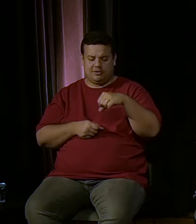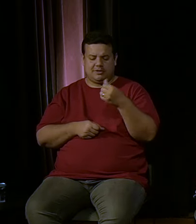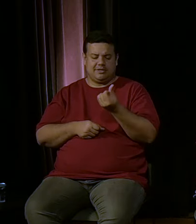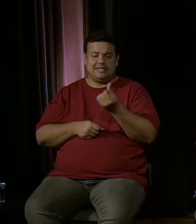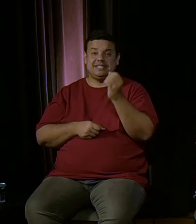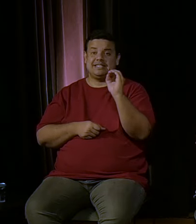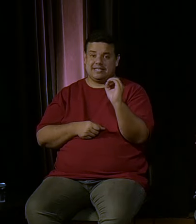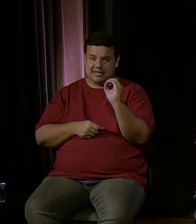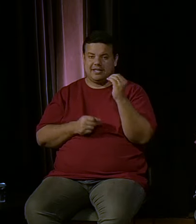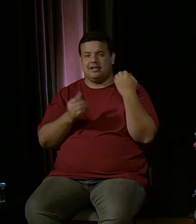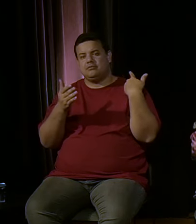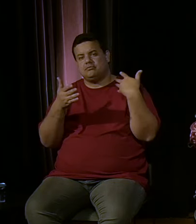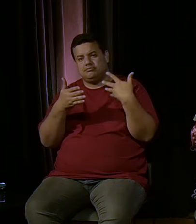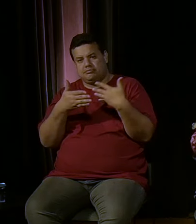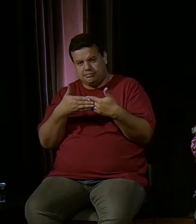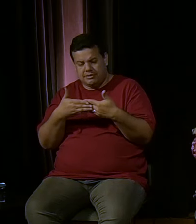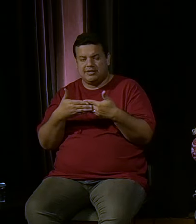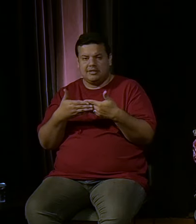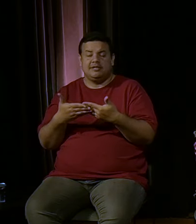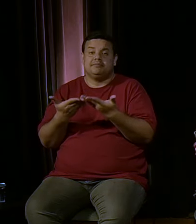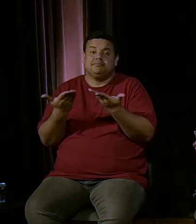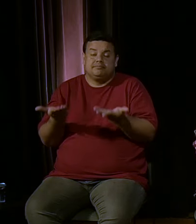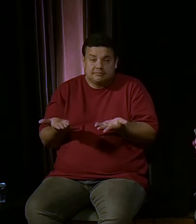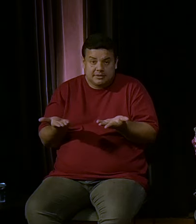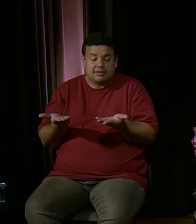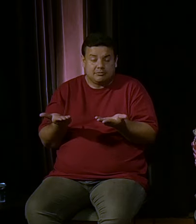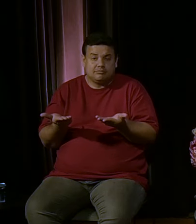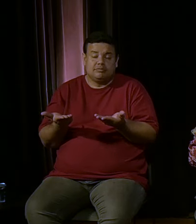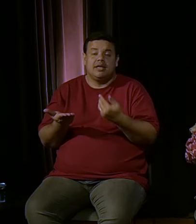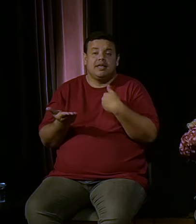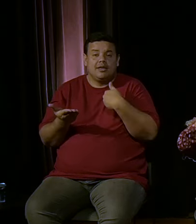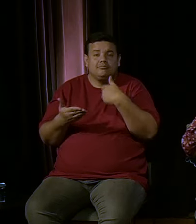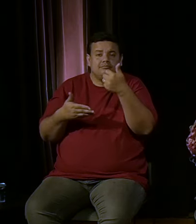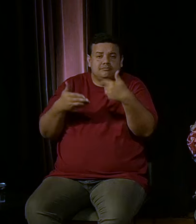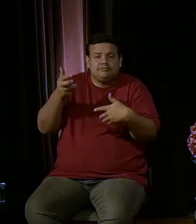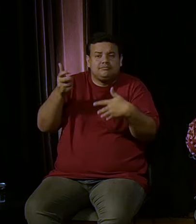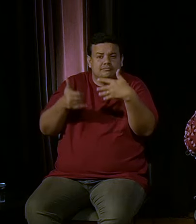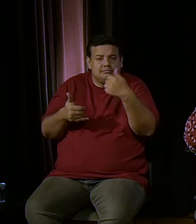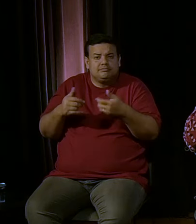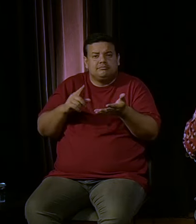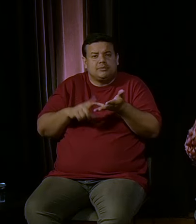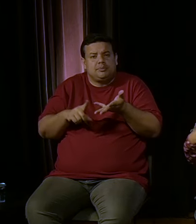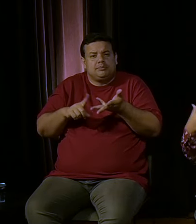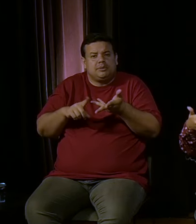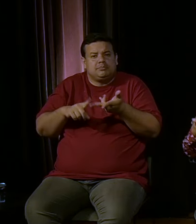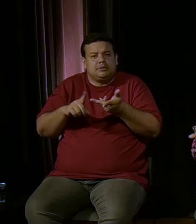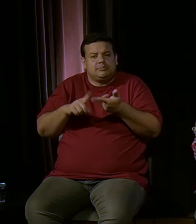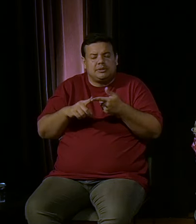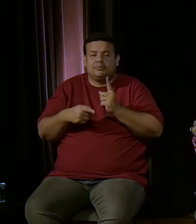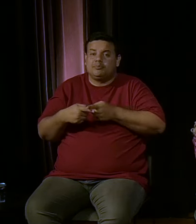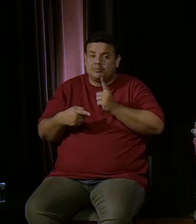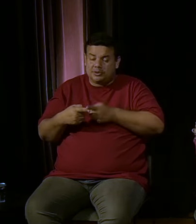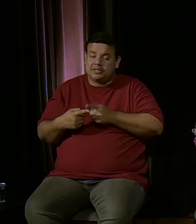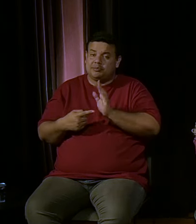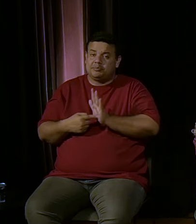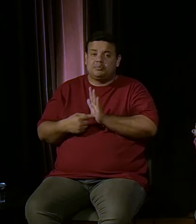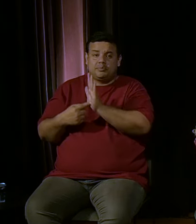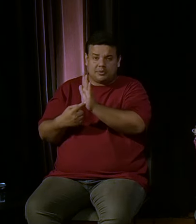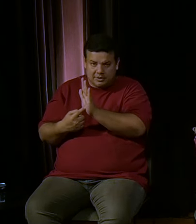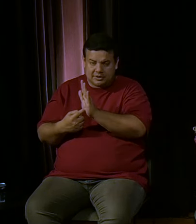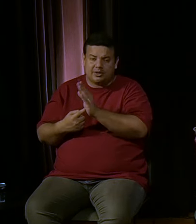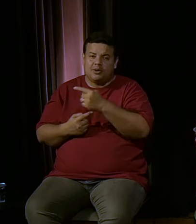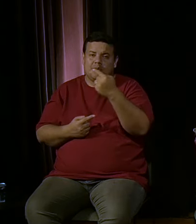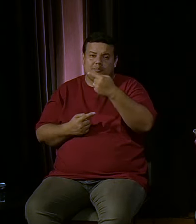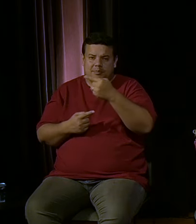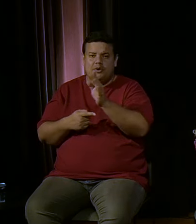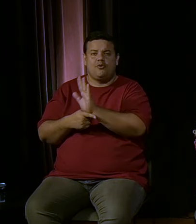cinema desde essa época. Então, todo nesse panorama todo, porque a gente trouxe o Zózimo, né, primeiro deslocado do